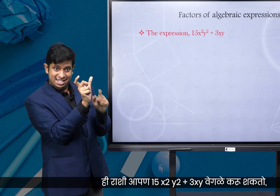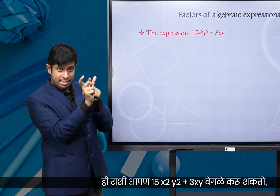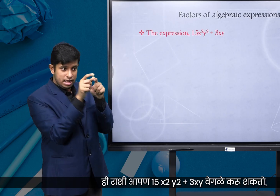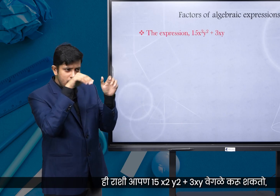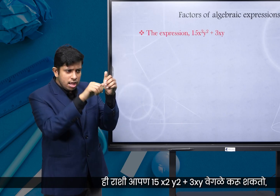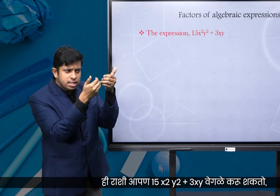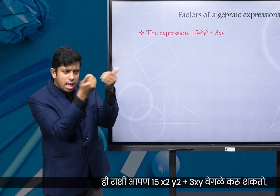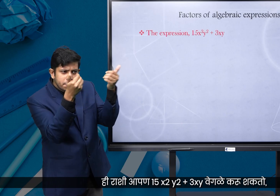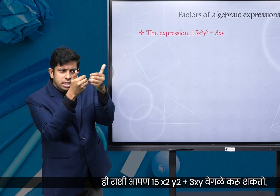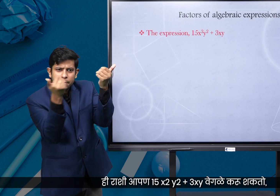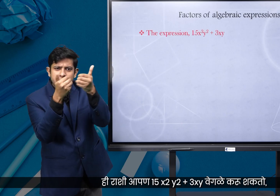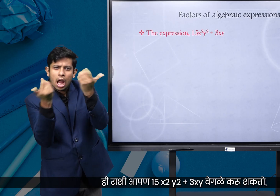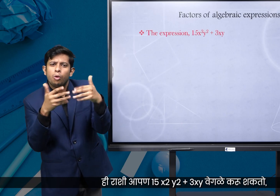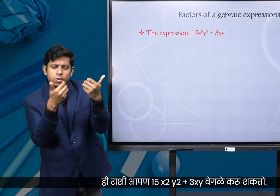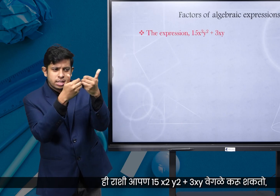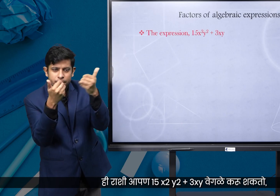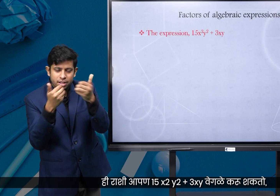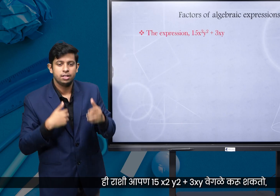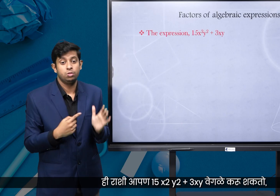ही राशी आपण 15-3 वेगळे करू शकतो.